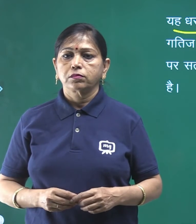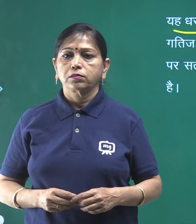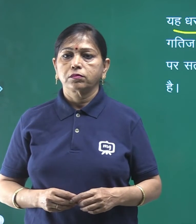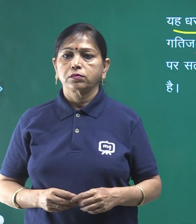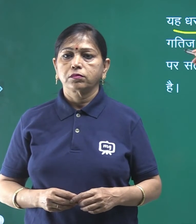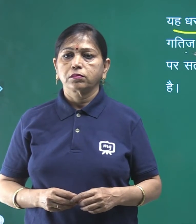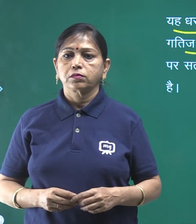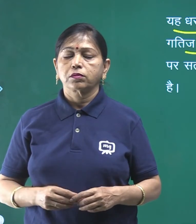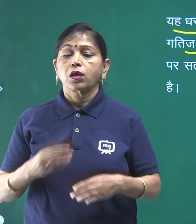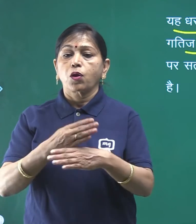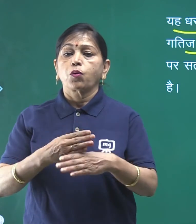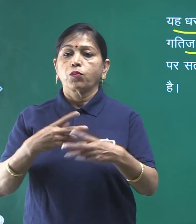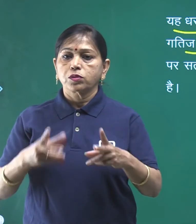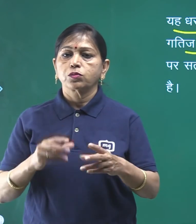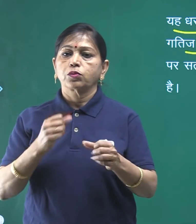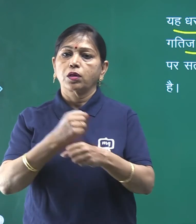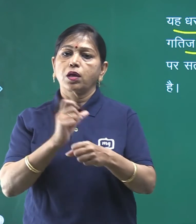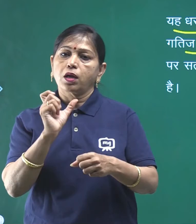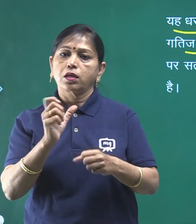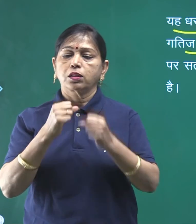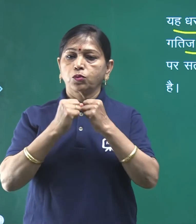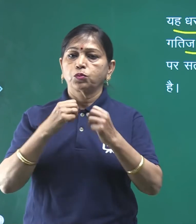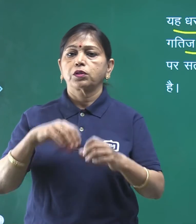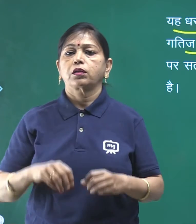वस्तु की गतिज ऊर्जा की